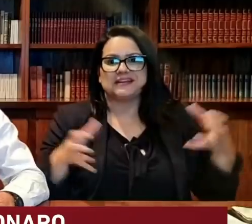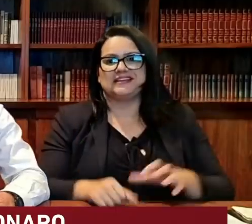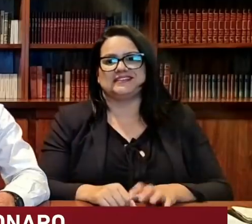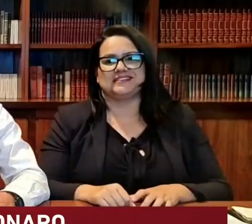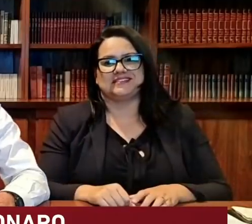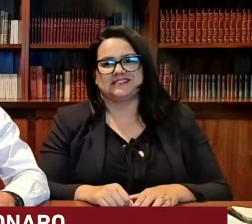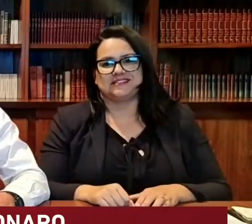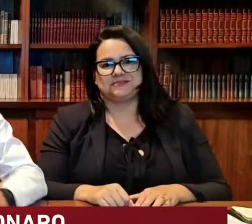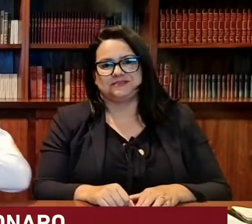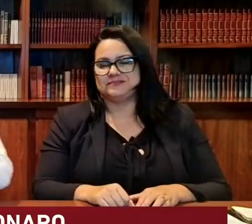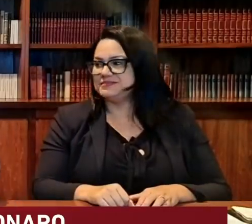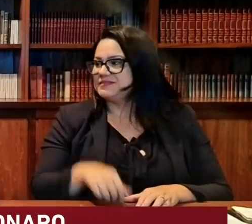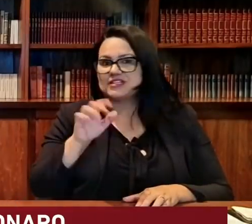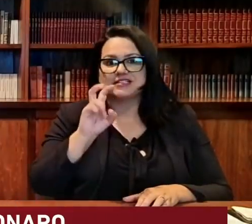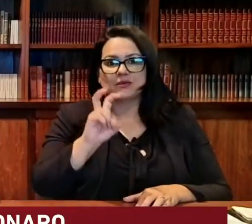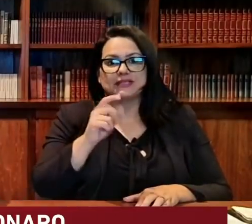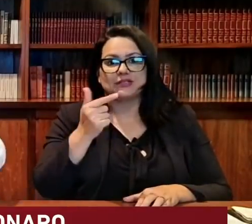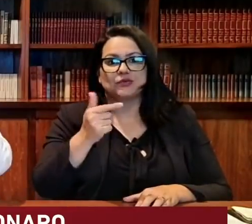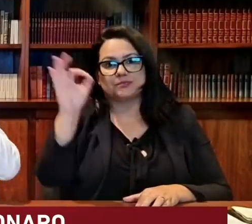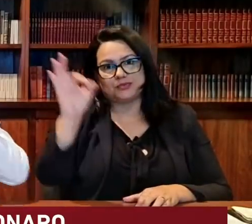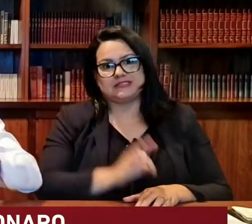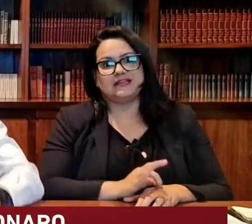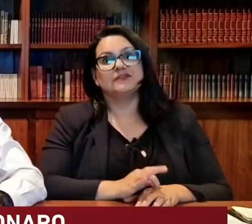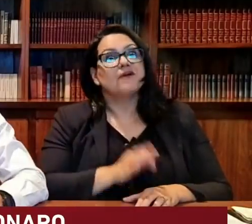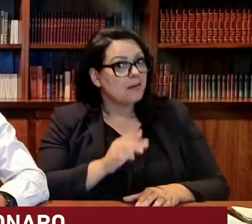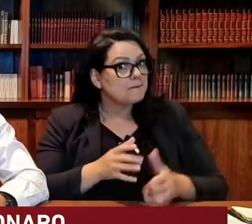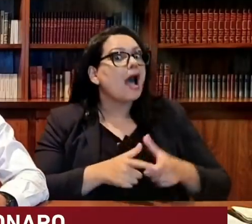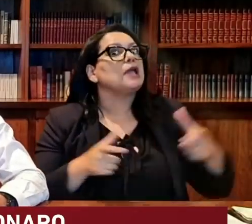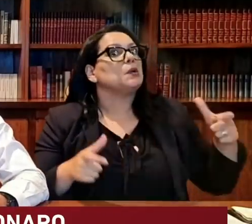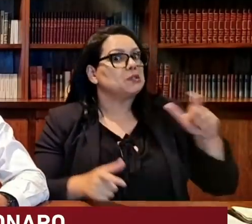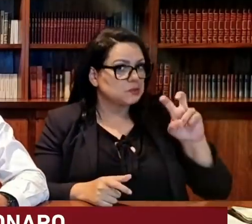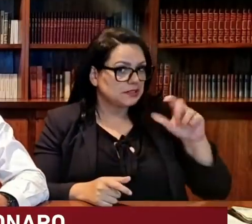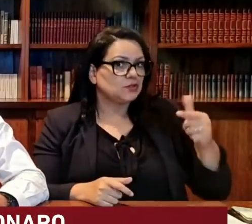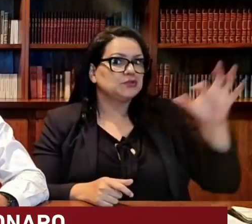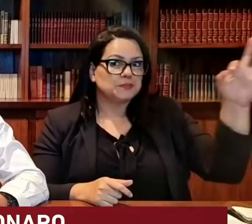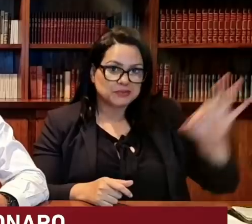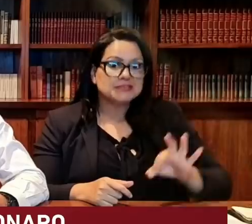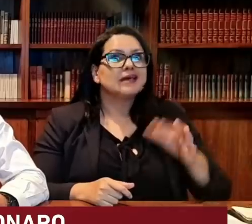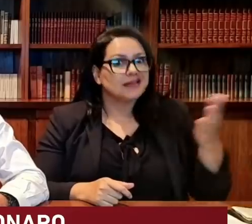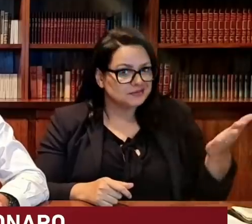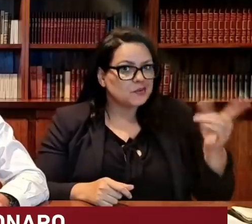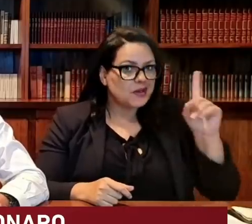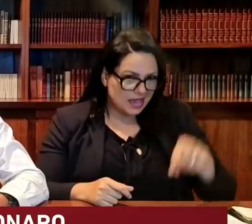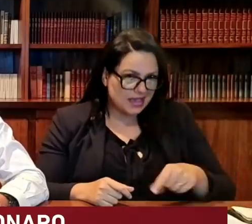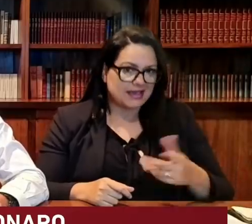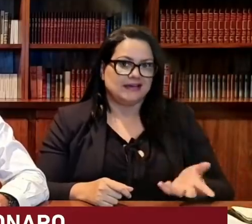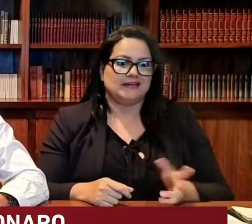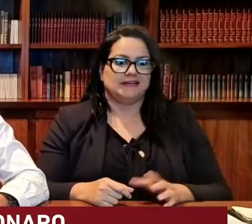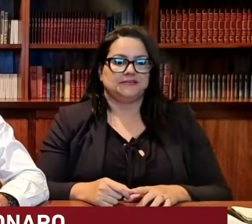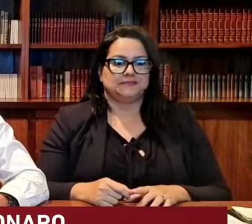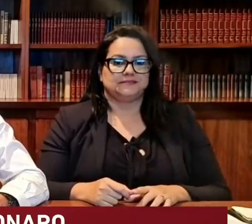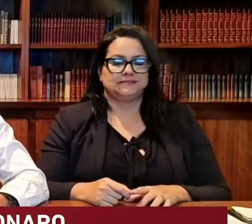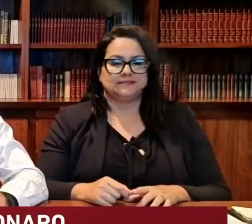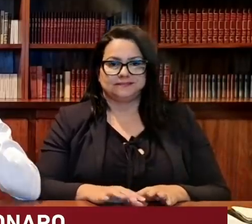Já somos maioria. Vocês são 52%. É maioria. Maioria. Na matemática é maioria. Então, a